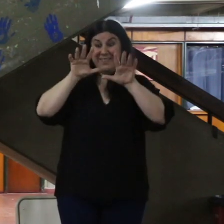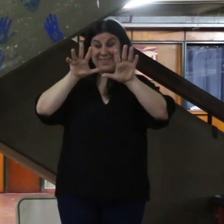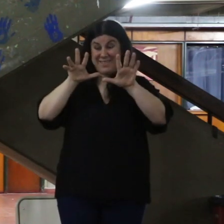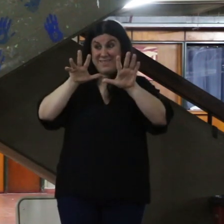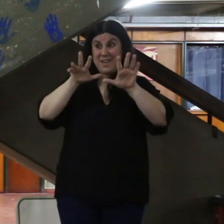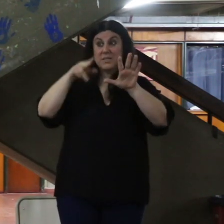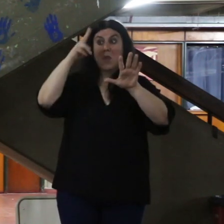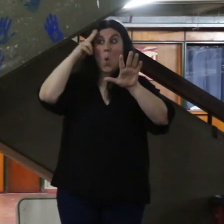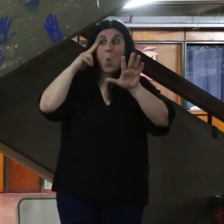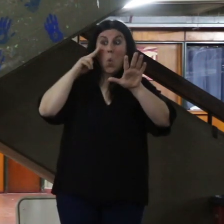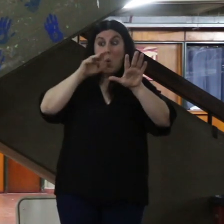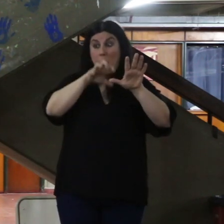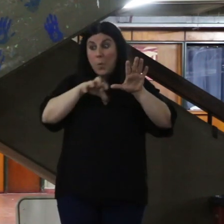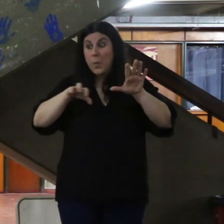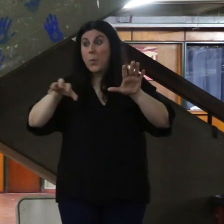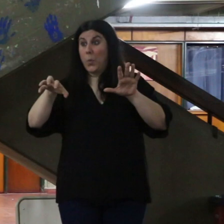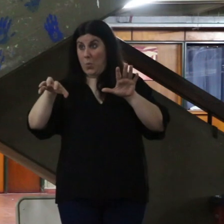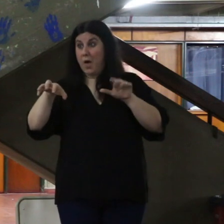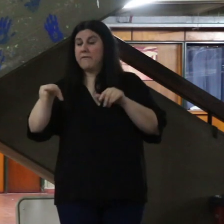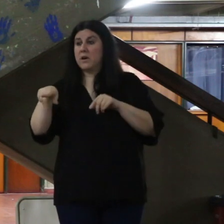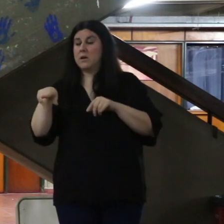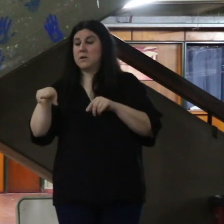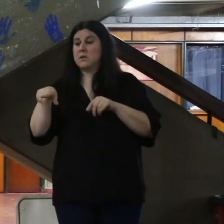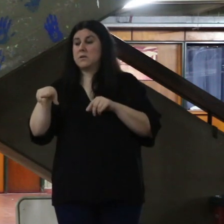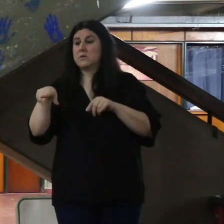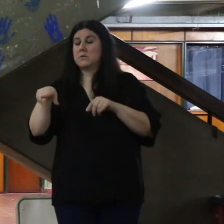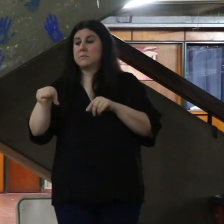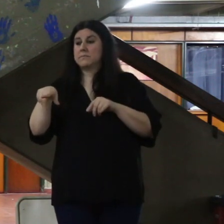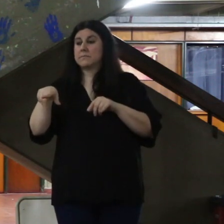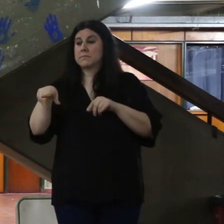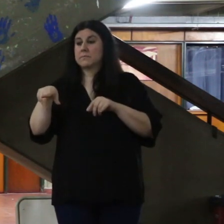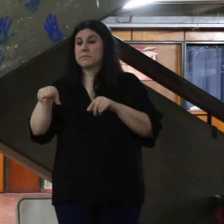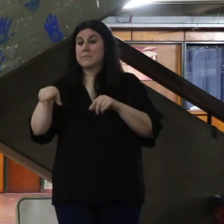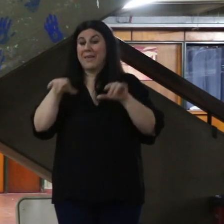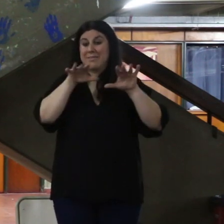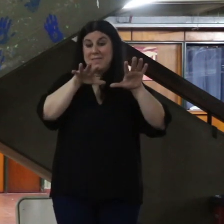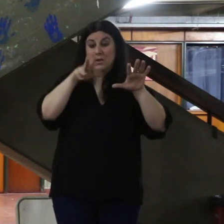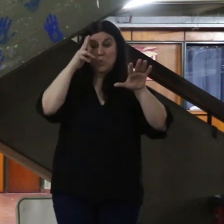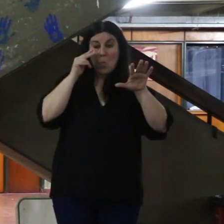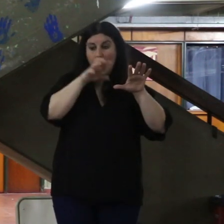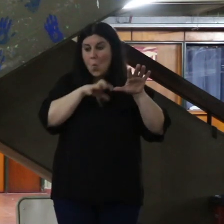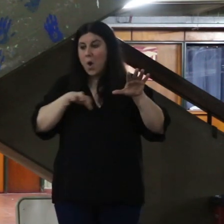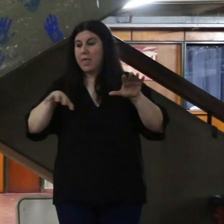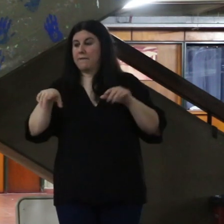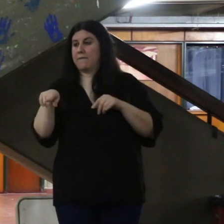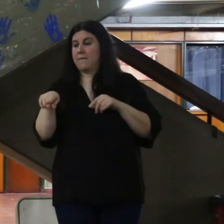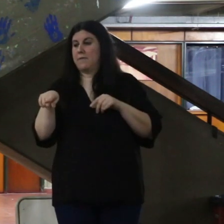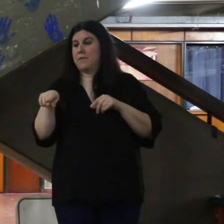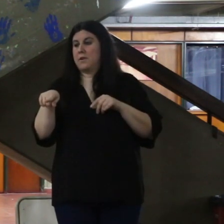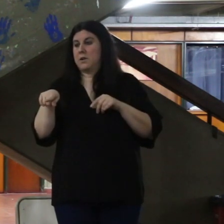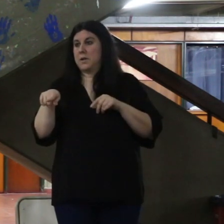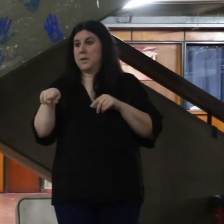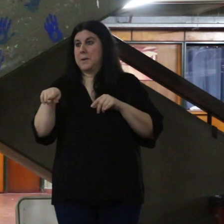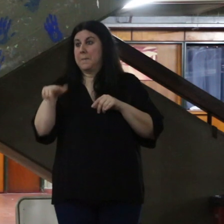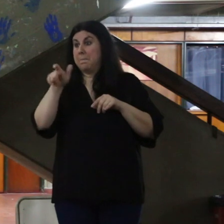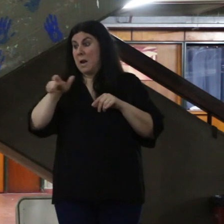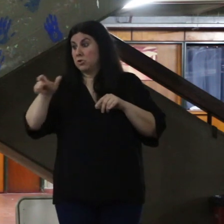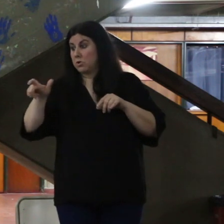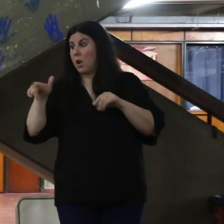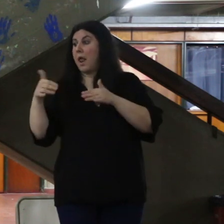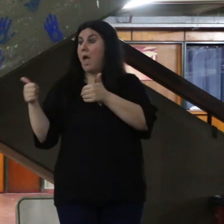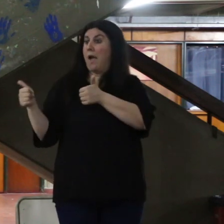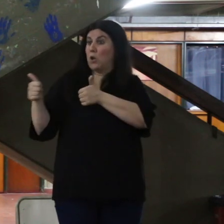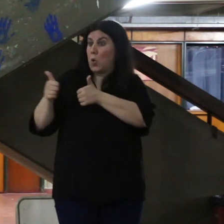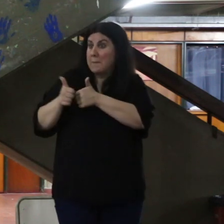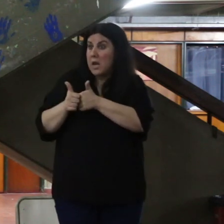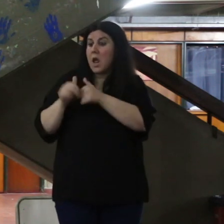10 acompañantes educativos, ¿sí?, 9 de cada 10 personas que los